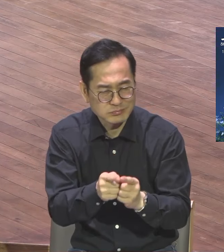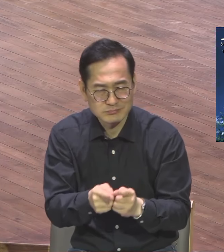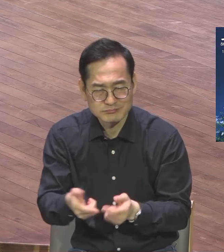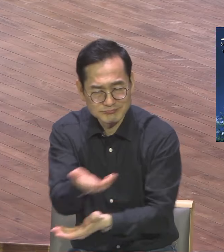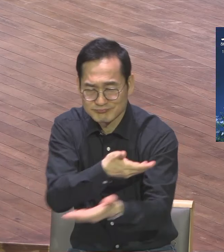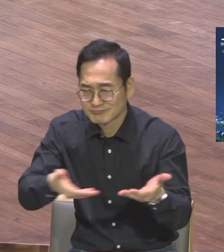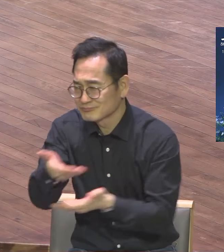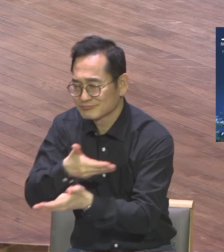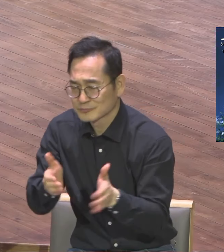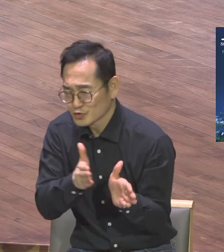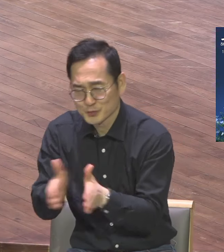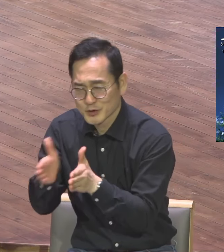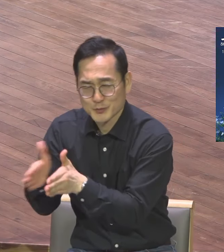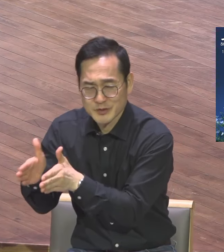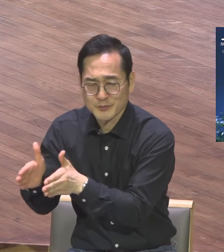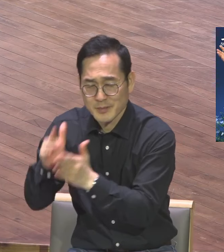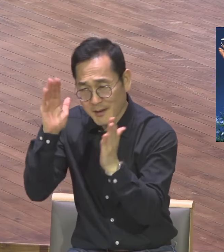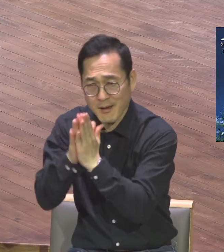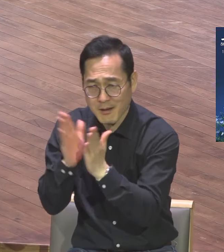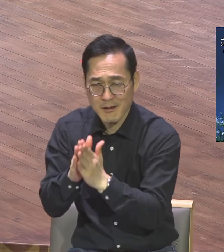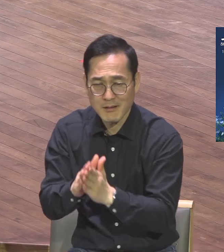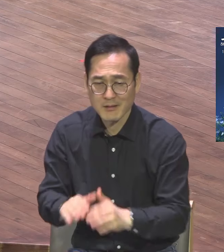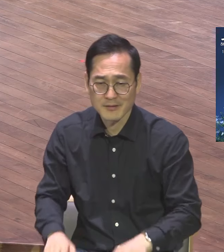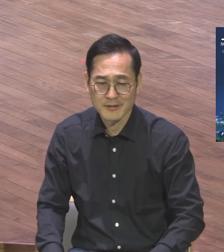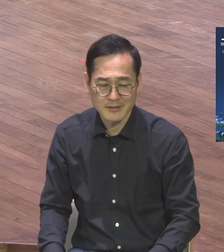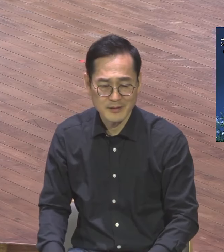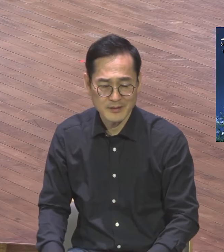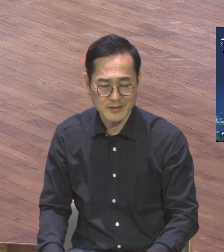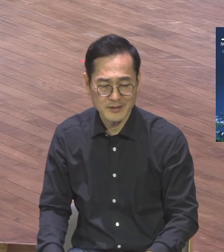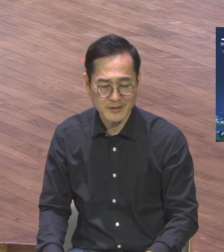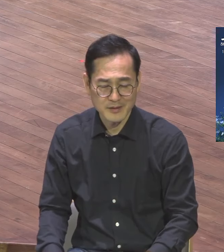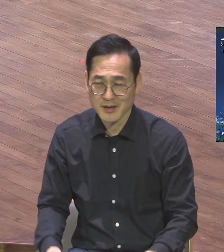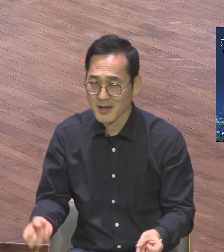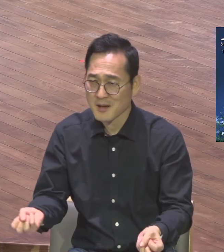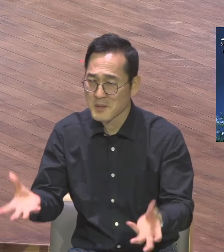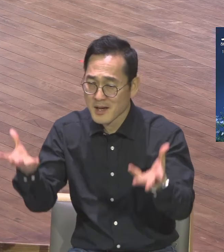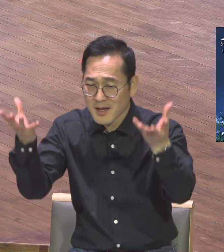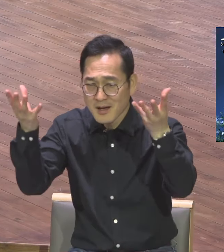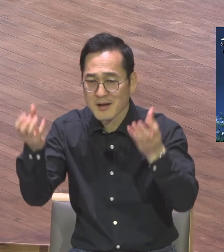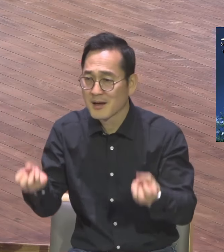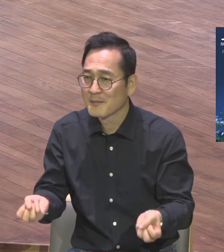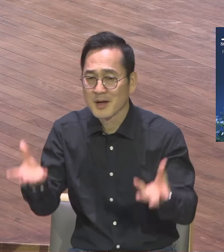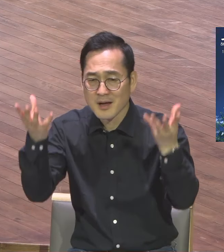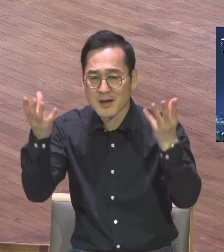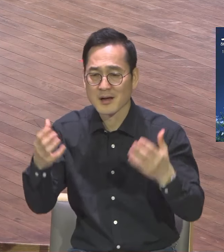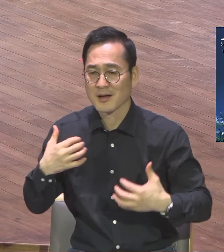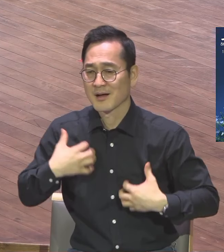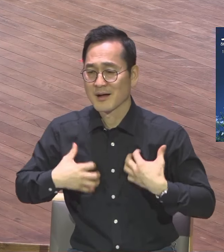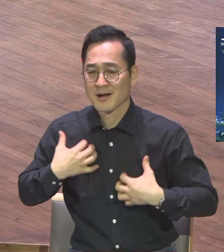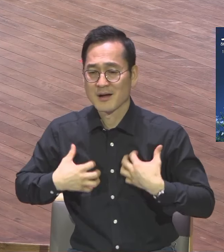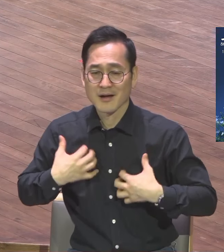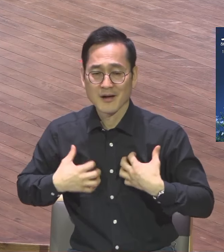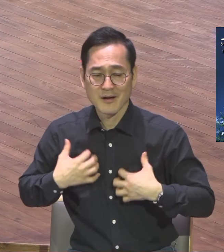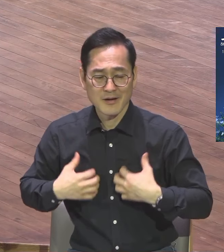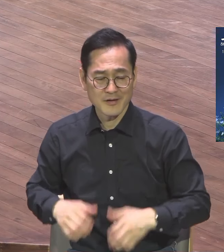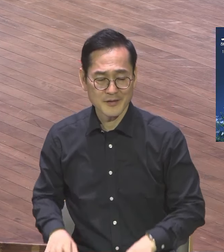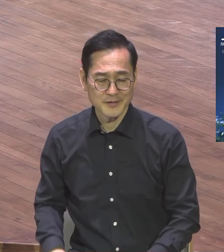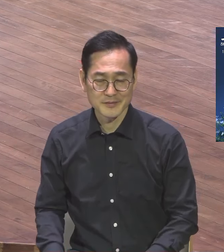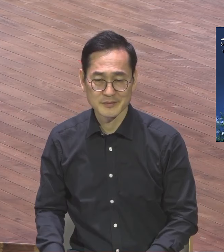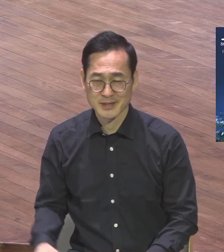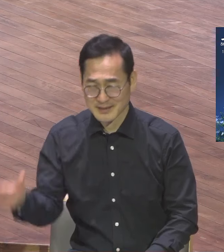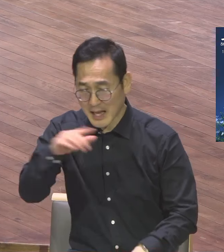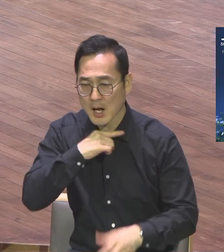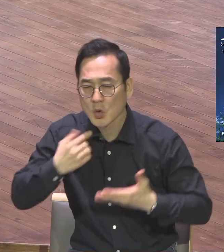성기고 성사람 좋은 호텔에 가서 그 쉬면서 그렇게 같이 워크샵하고 전부